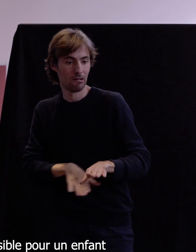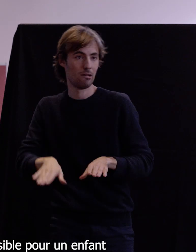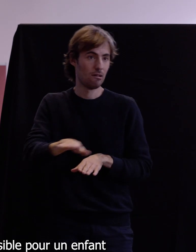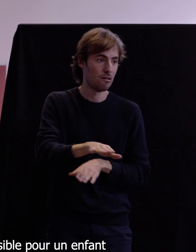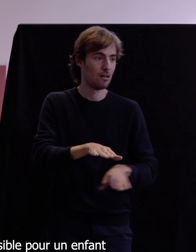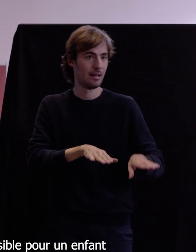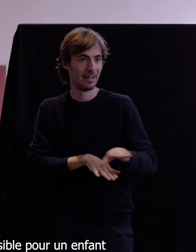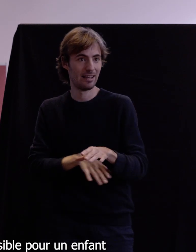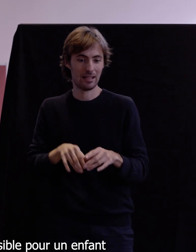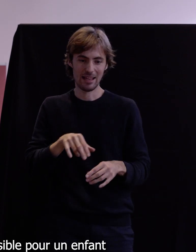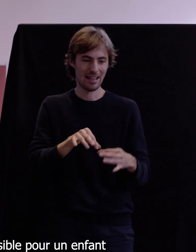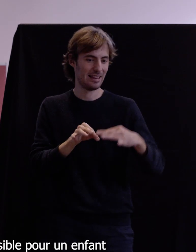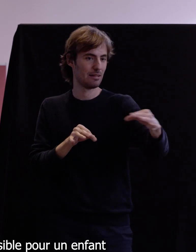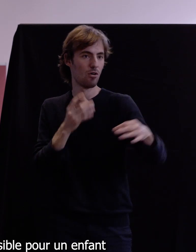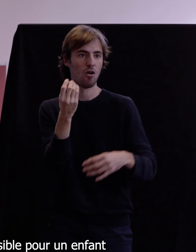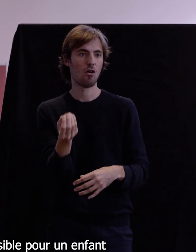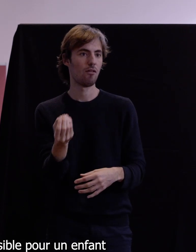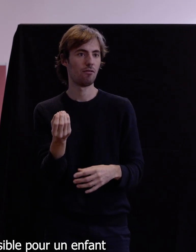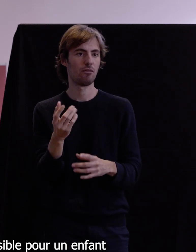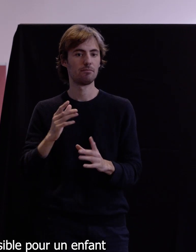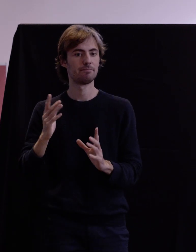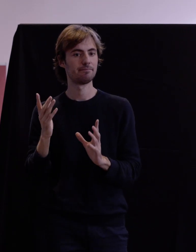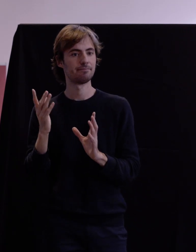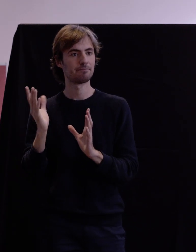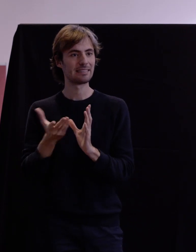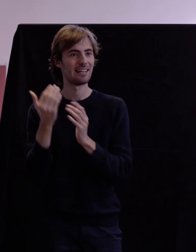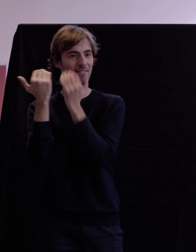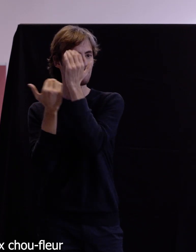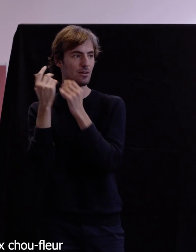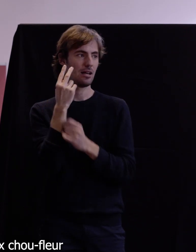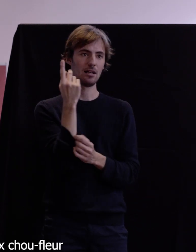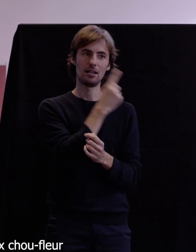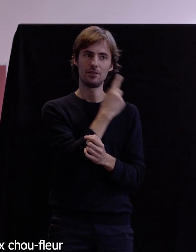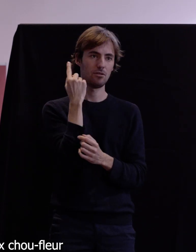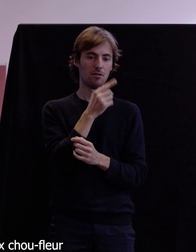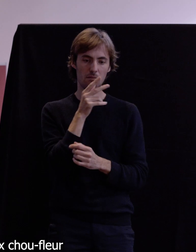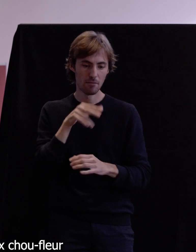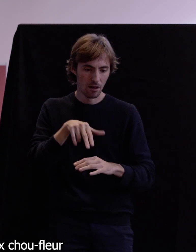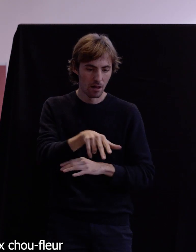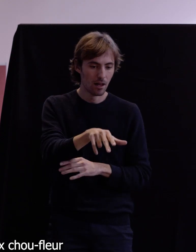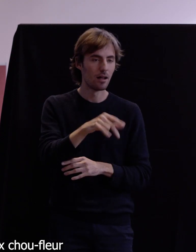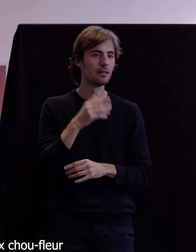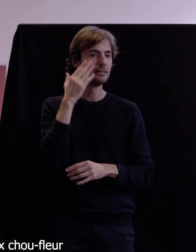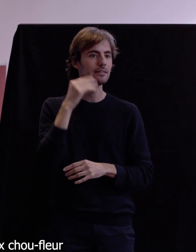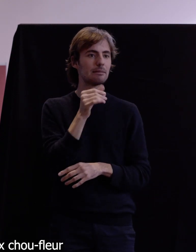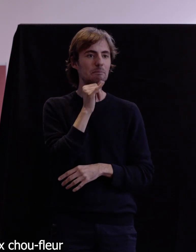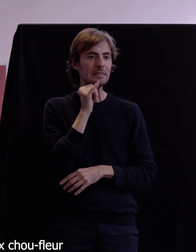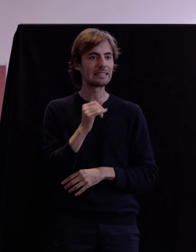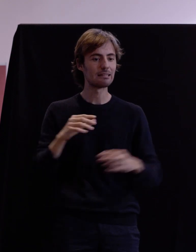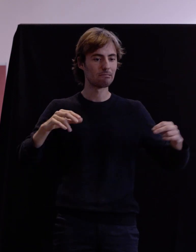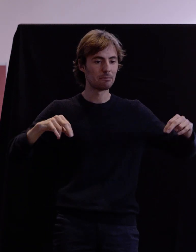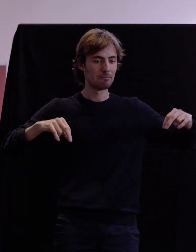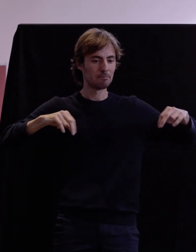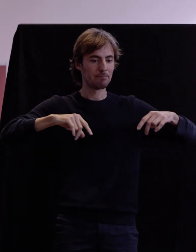c'est quasiment impossible pour un enfant qui a une atteinte vestibulaire des deux côtés. Donc le fameux chou-fleur que font les petits, c'est